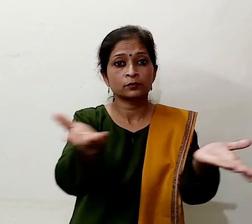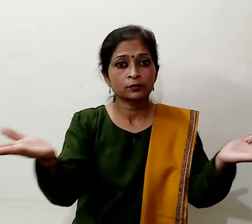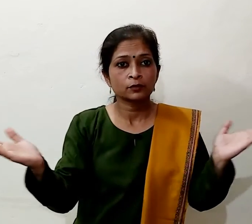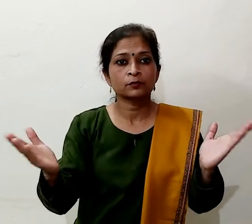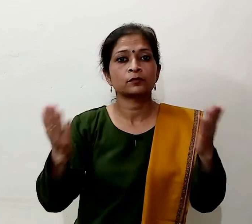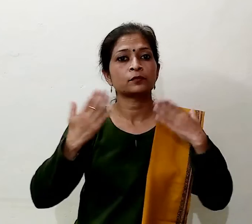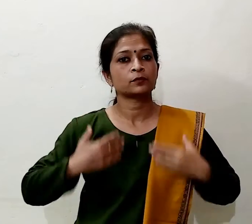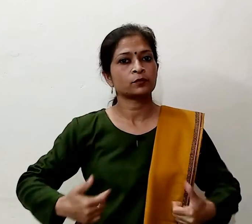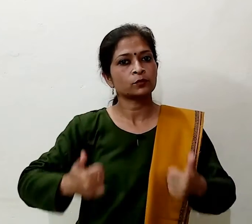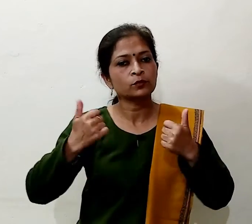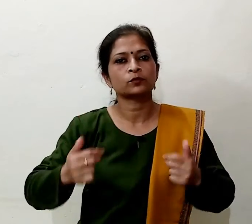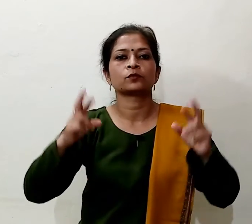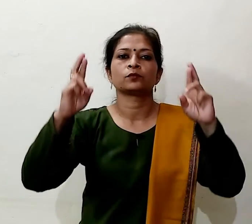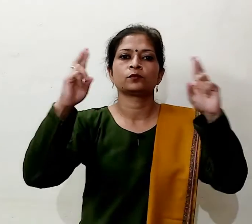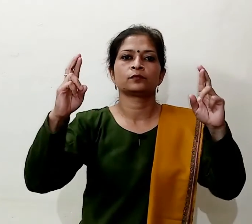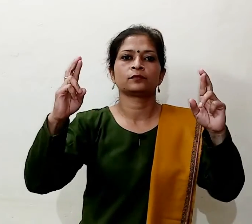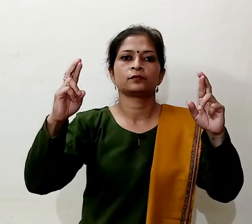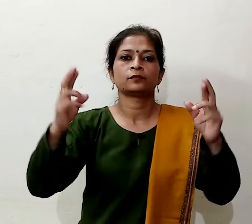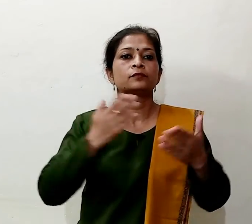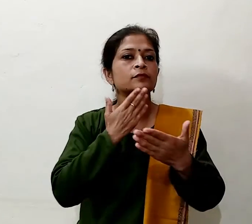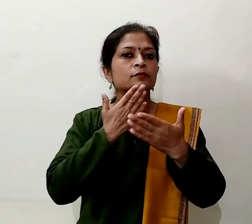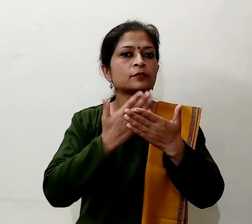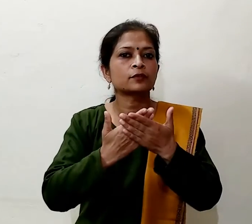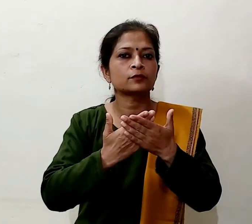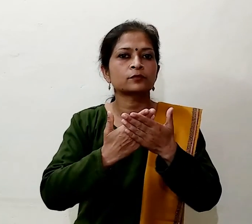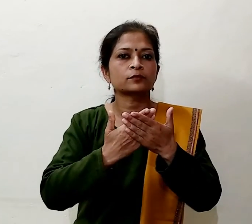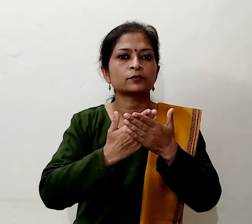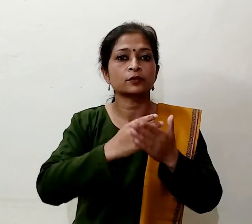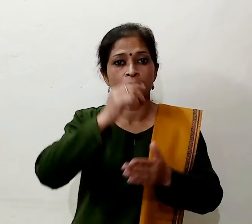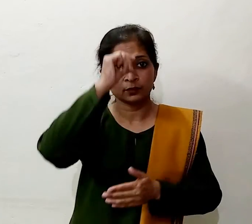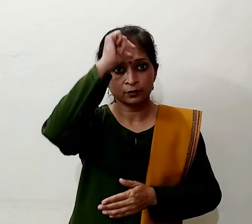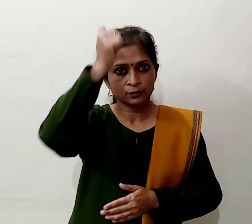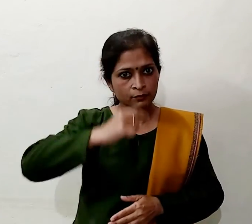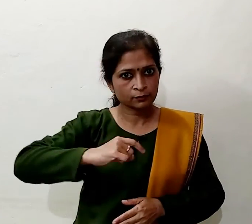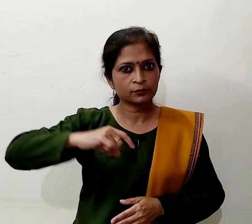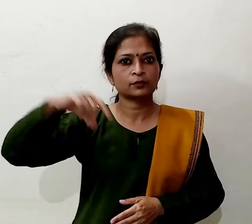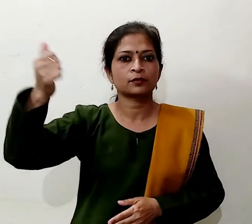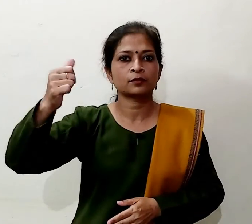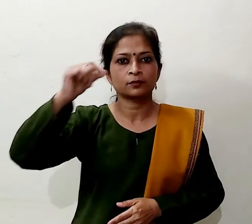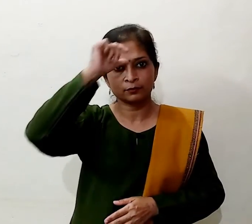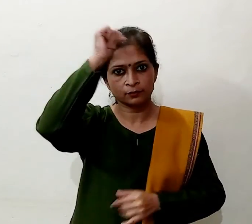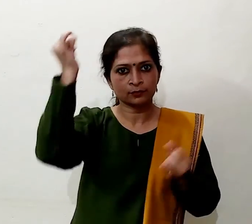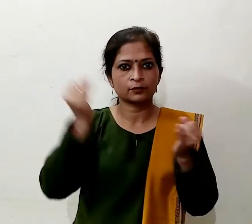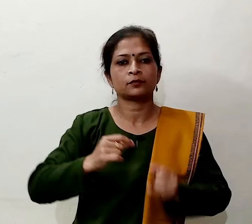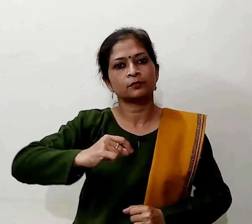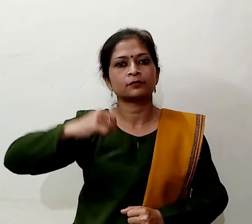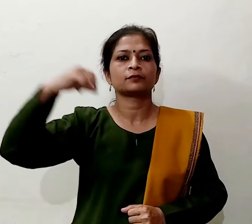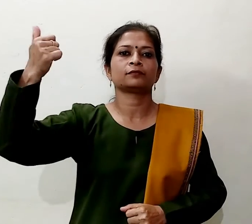अच्छे स्वास्ते की काम ना करता है। धन्यवाद जै हिंद जै भारत।